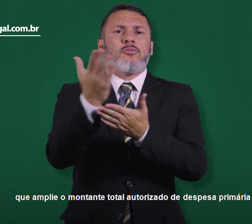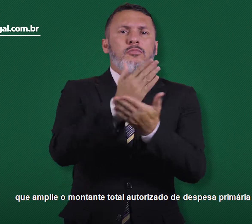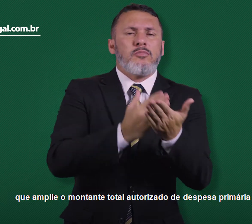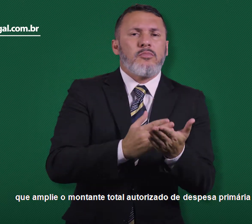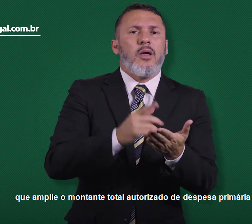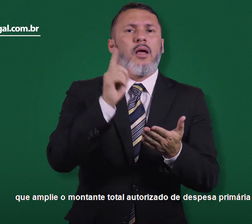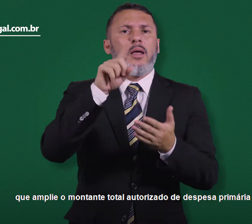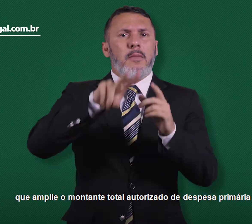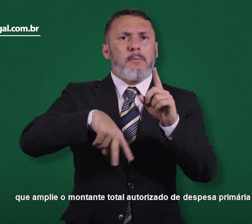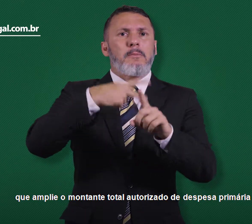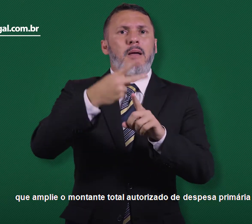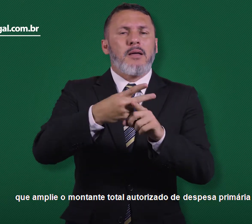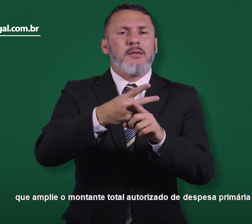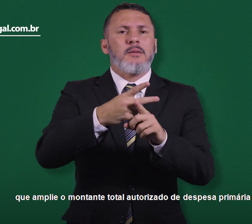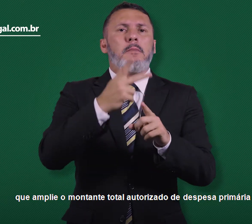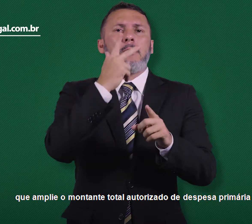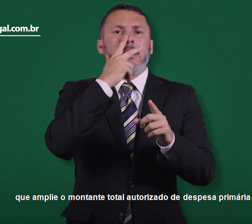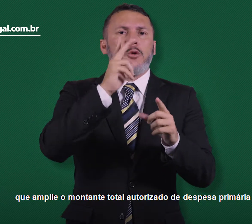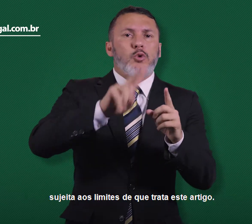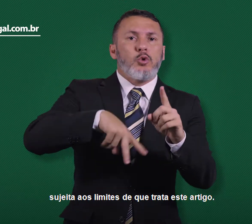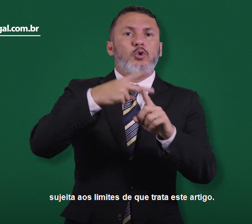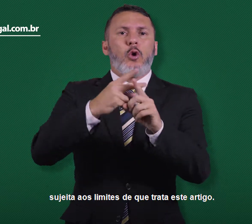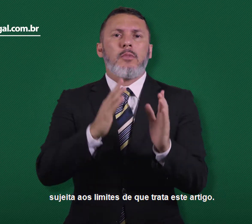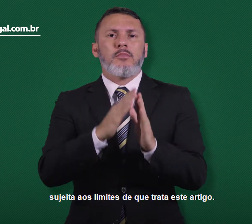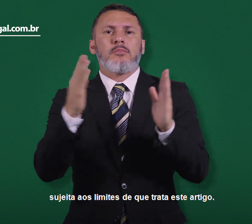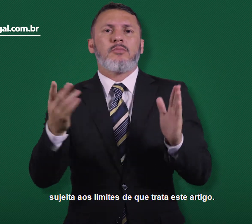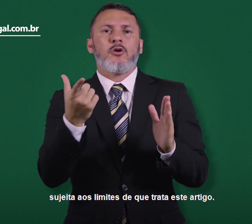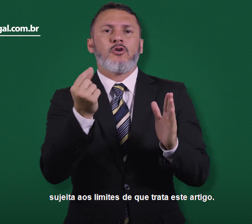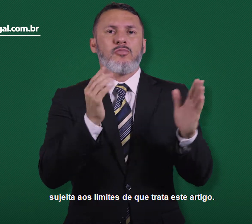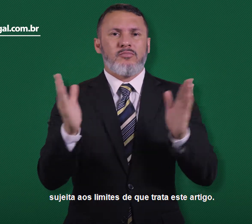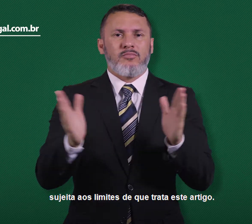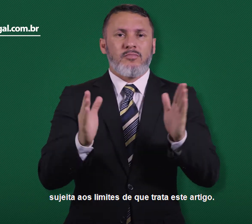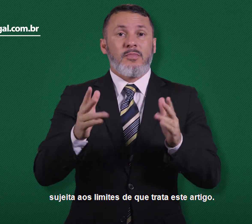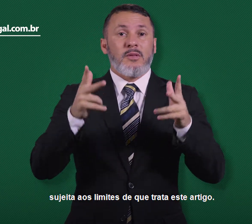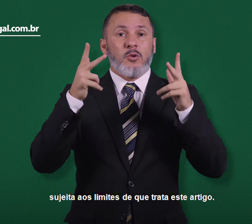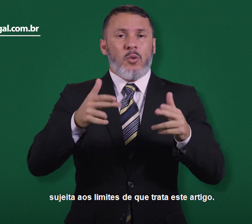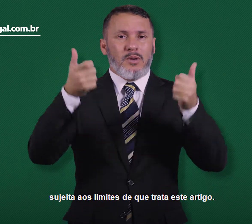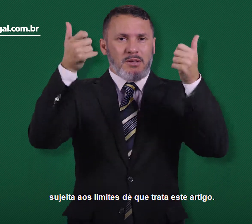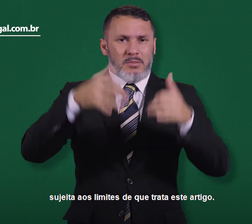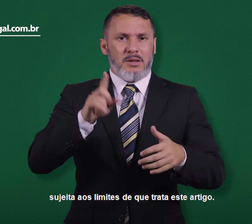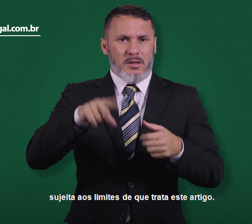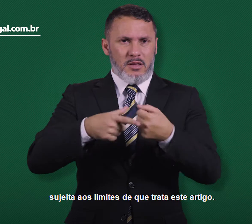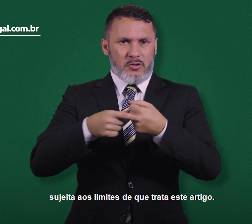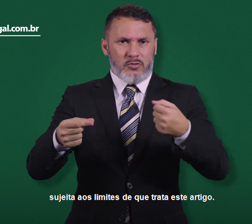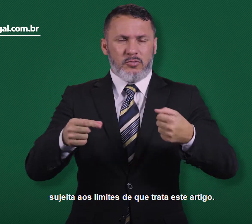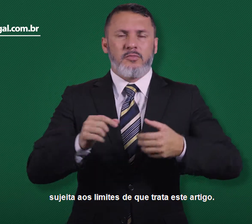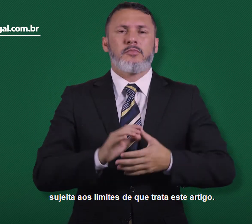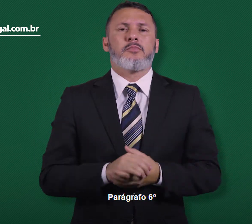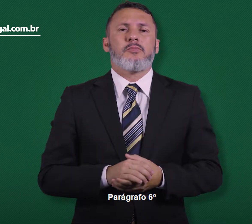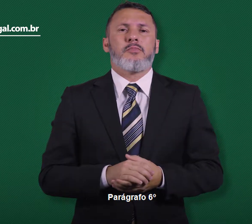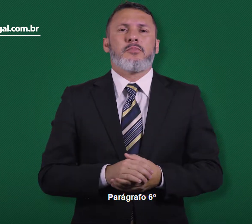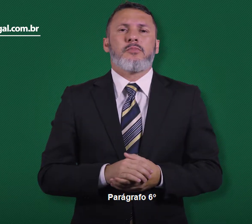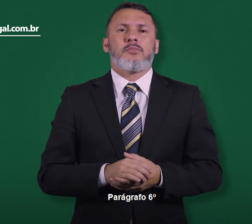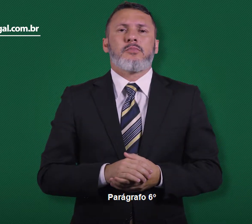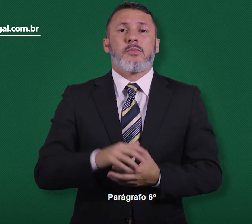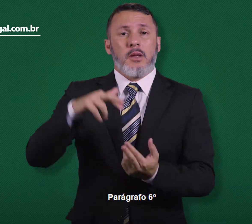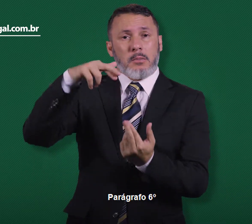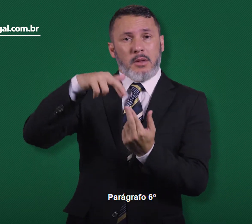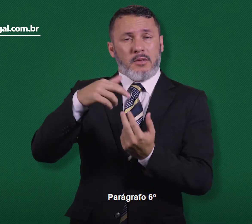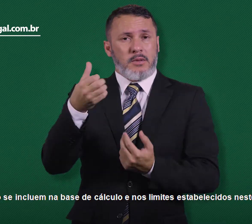total autorizado de despesa primária sujeita aos limites de que trata este artigo. Parágrafo 6º. Não